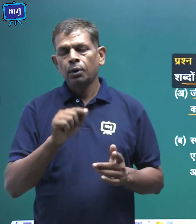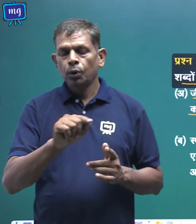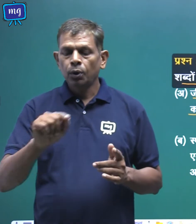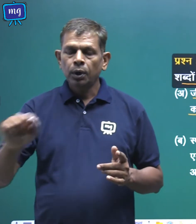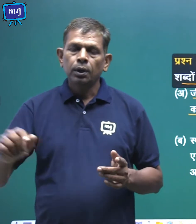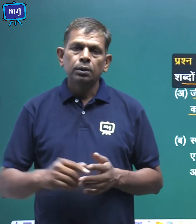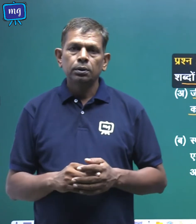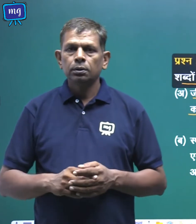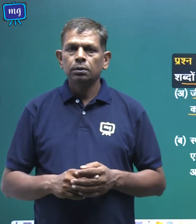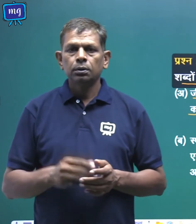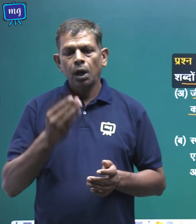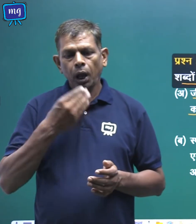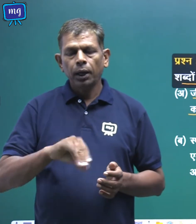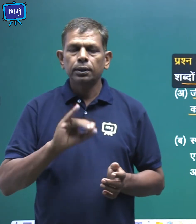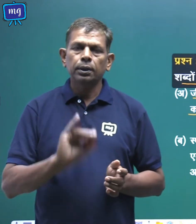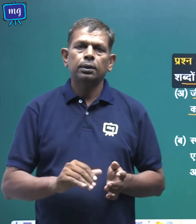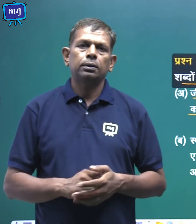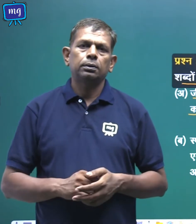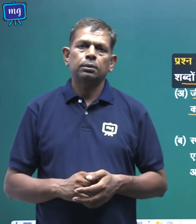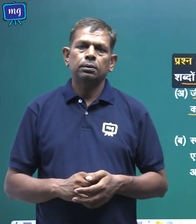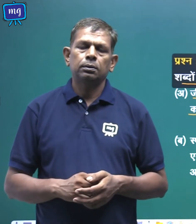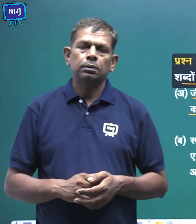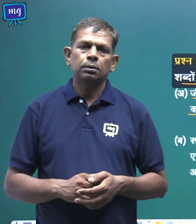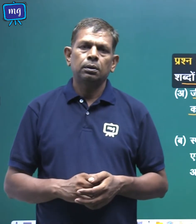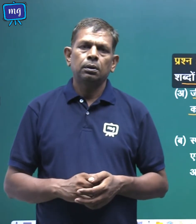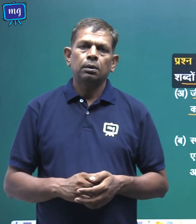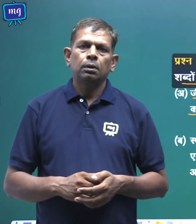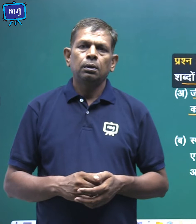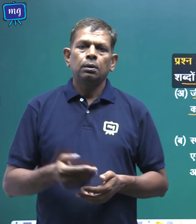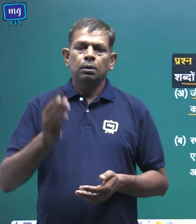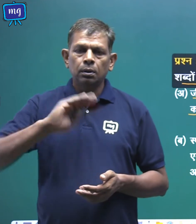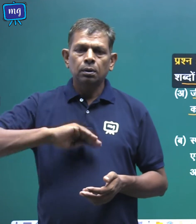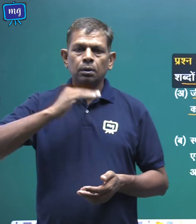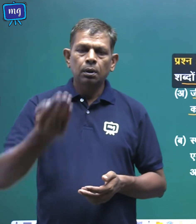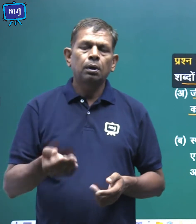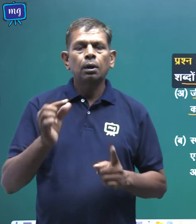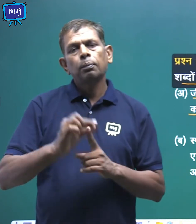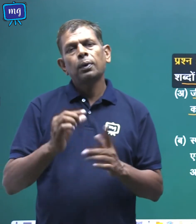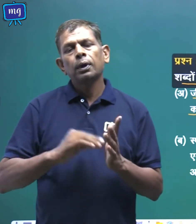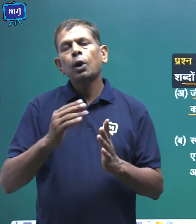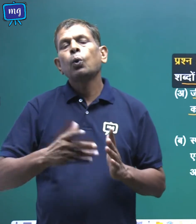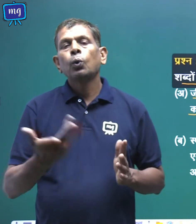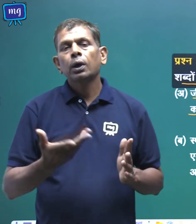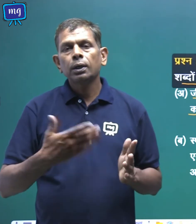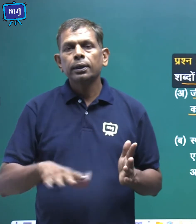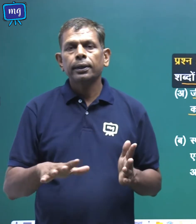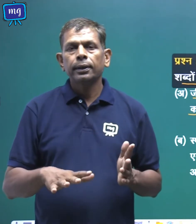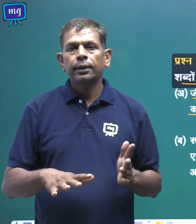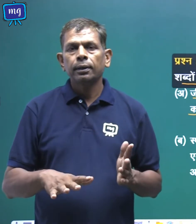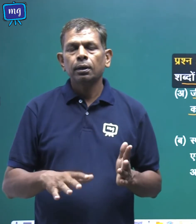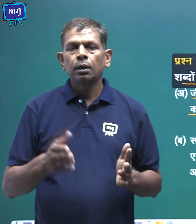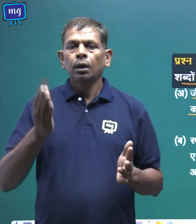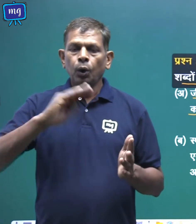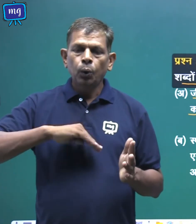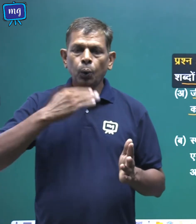डैश कहते हैं। सांस लेने की प्रक्रिया को क्या कहते हैं बच्चों?